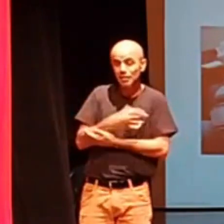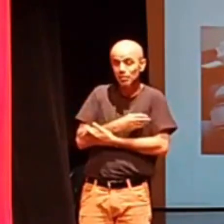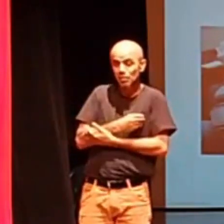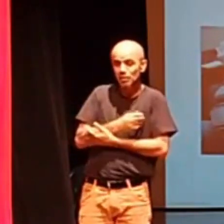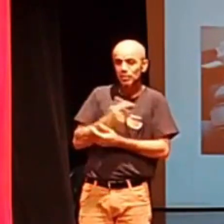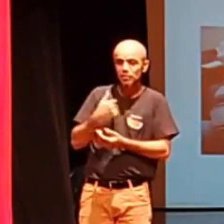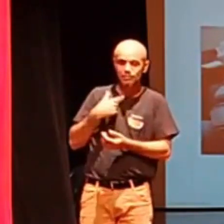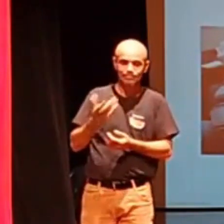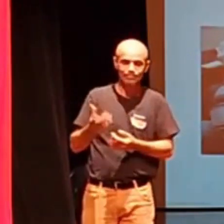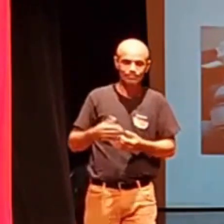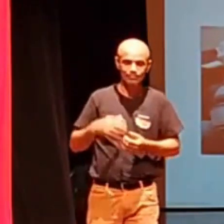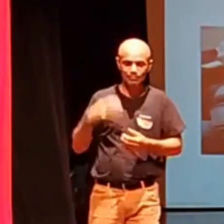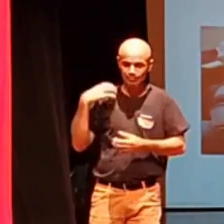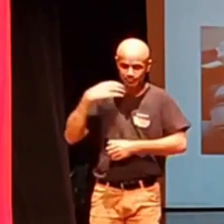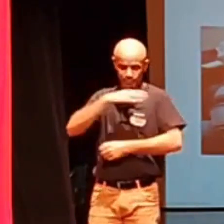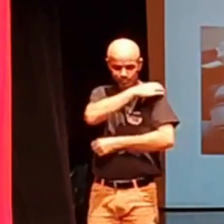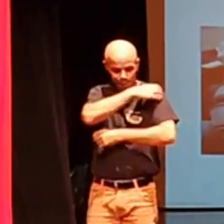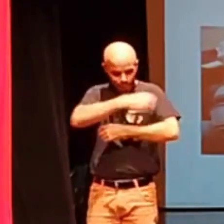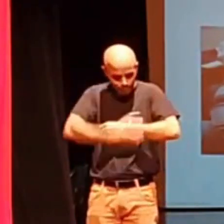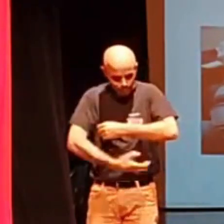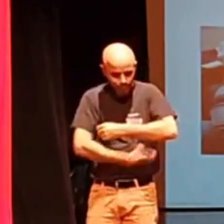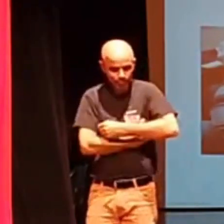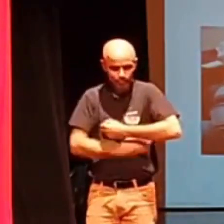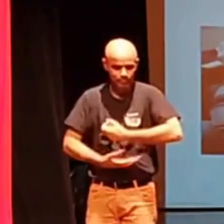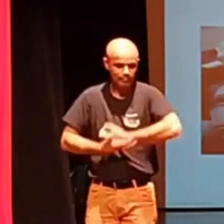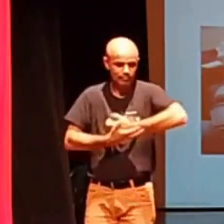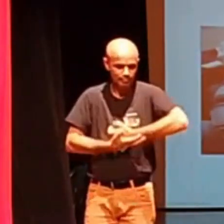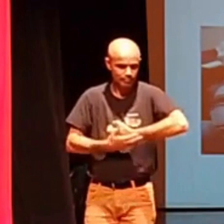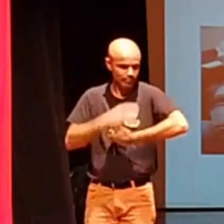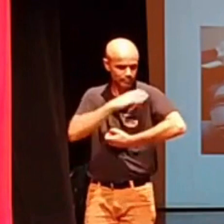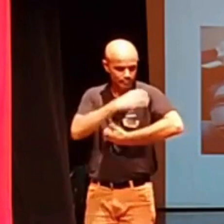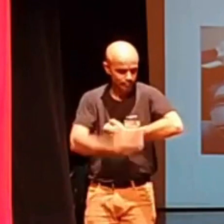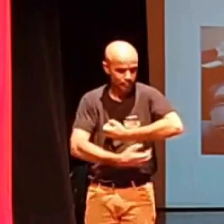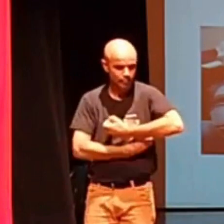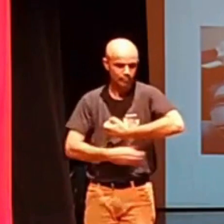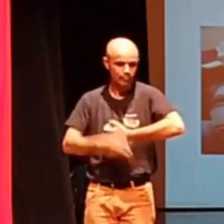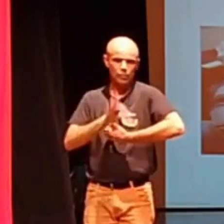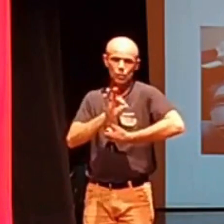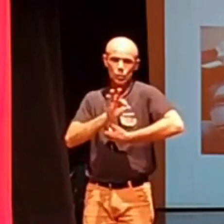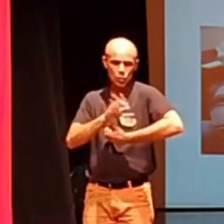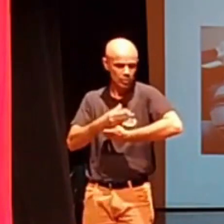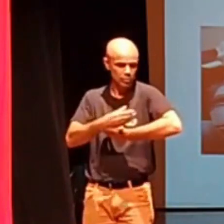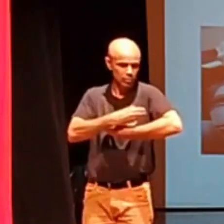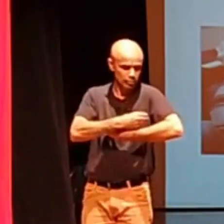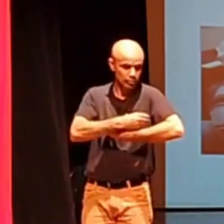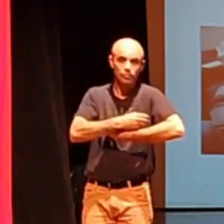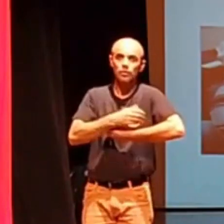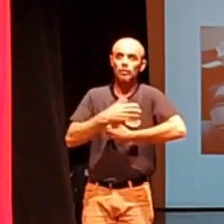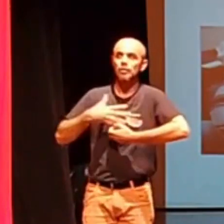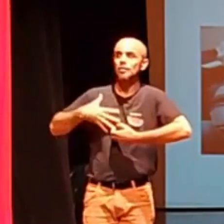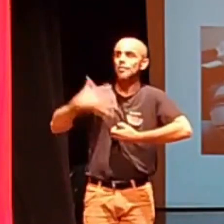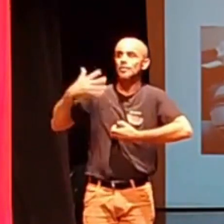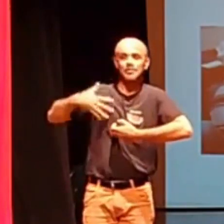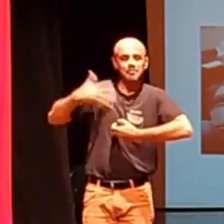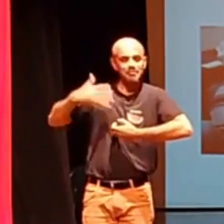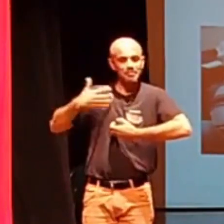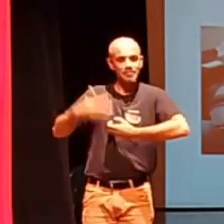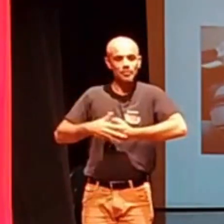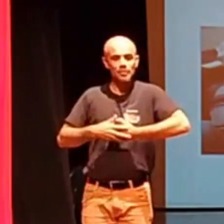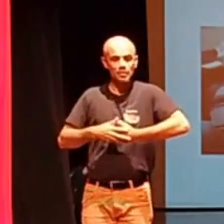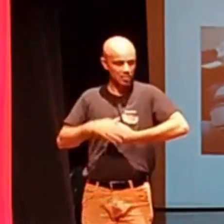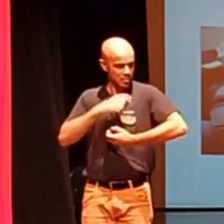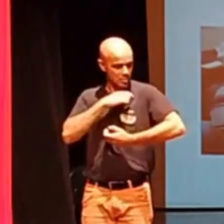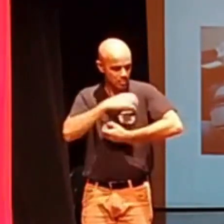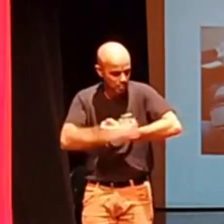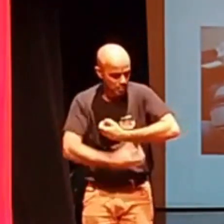fez uma tipóia para que ela pudesse amamentar daquele lado, tentando organizar. E a alegria dessa mulher de poder amamentar com aquela